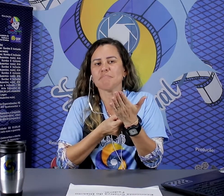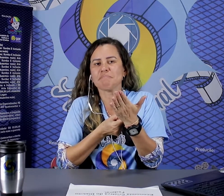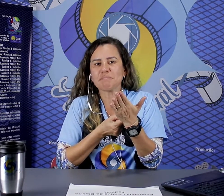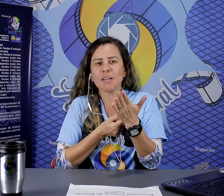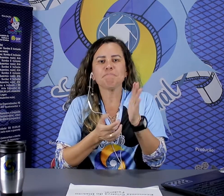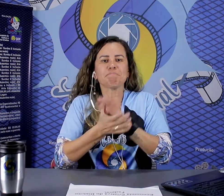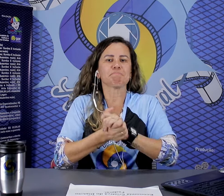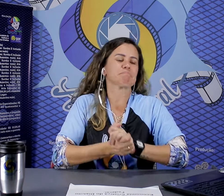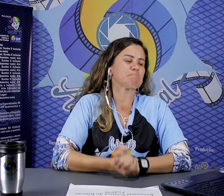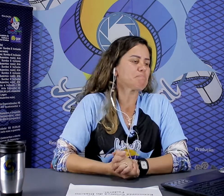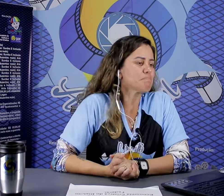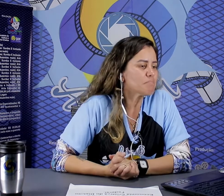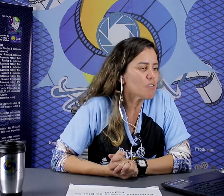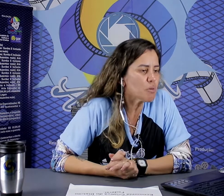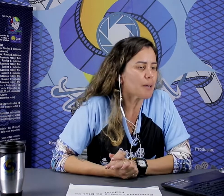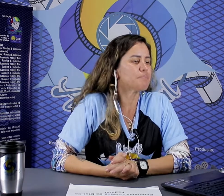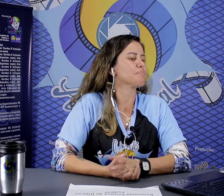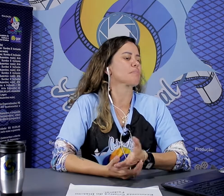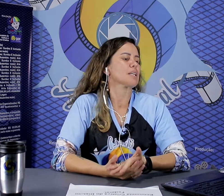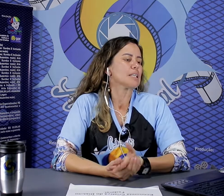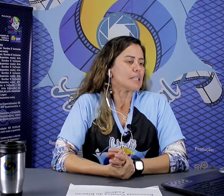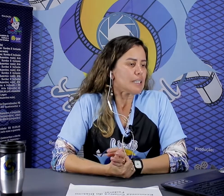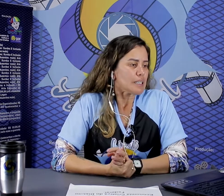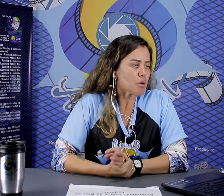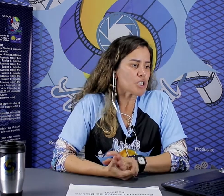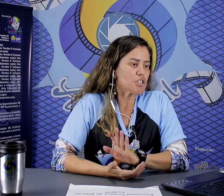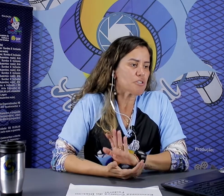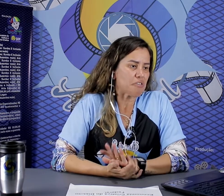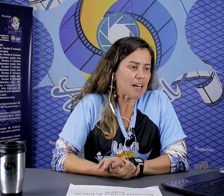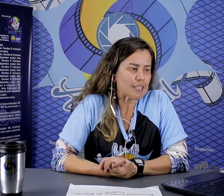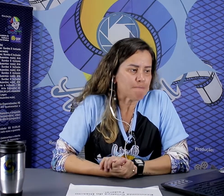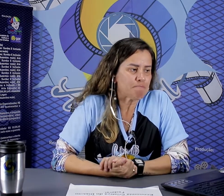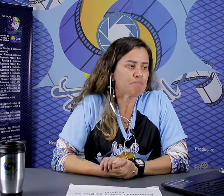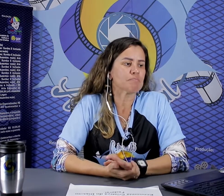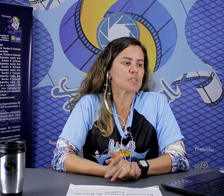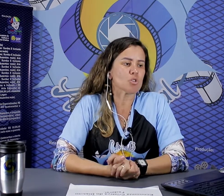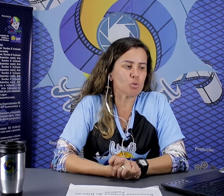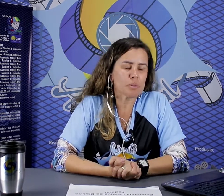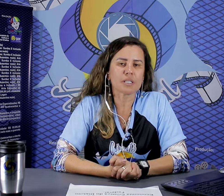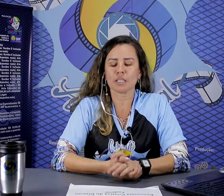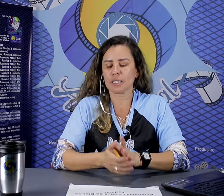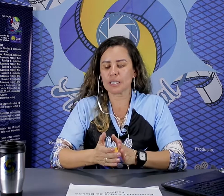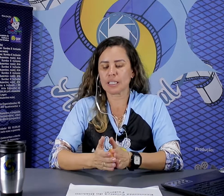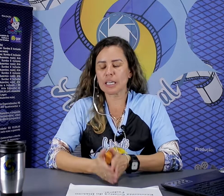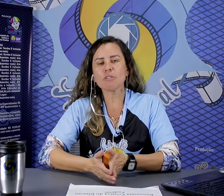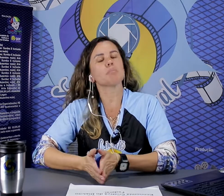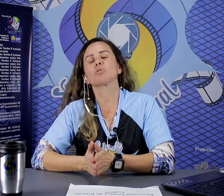né? Então, vamos lá. Quando a gente fala sobre língua